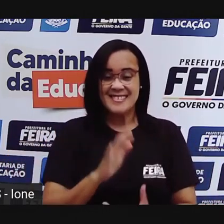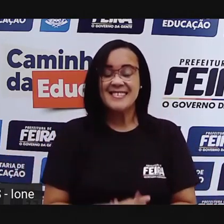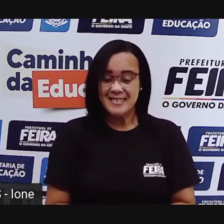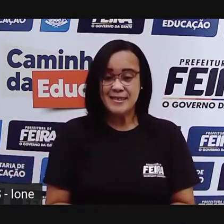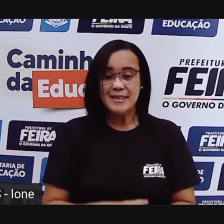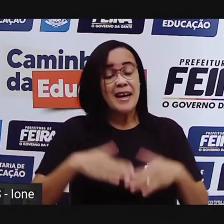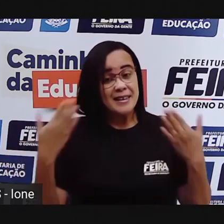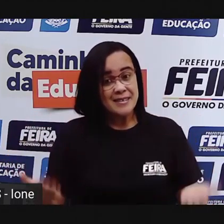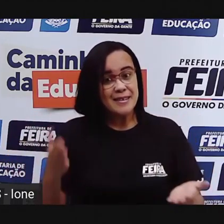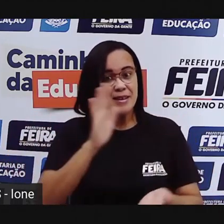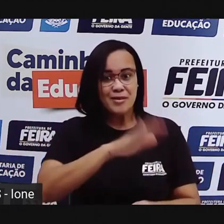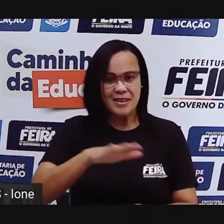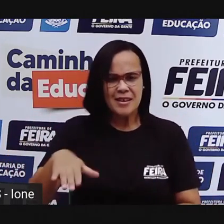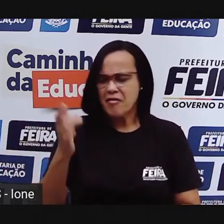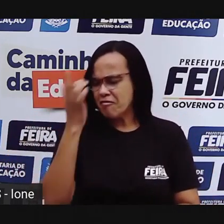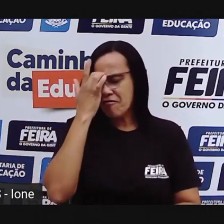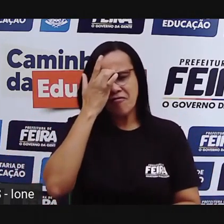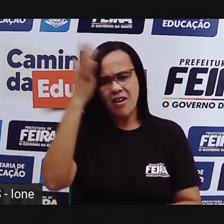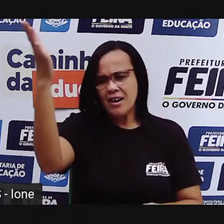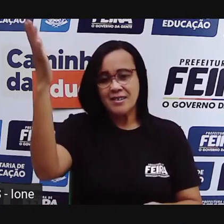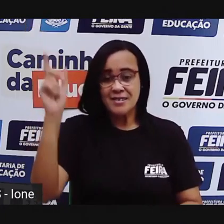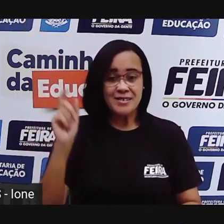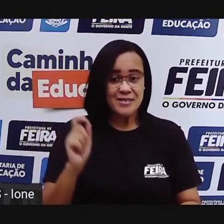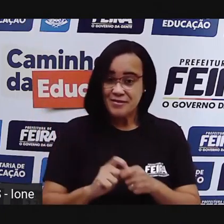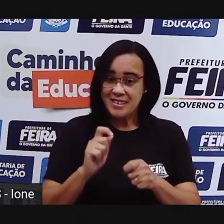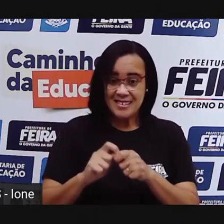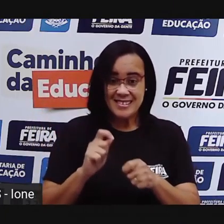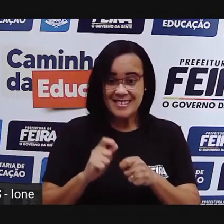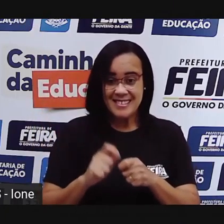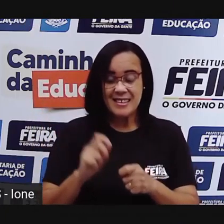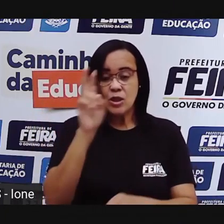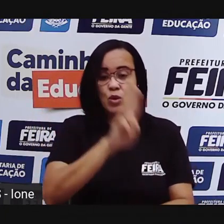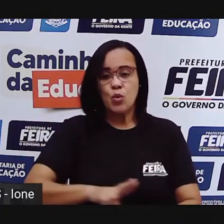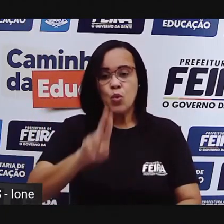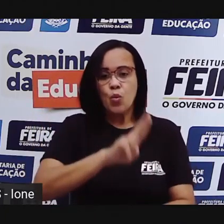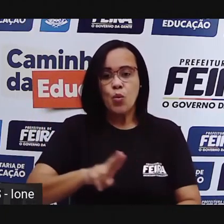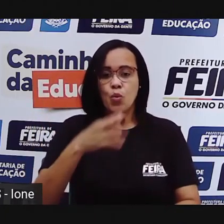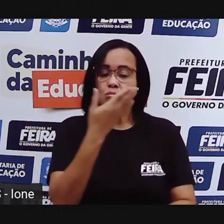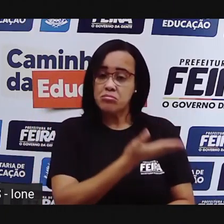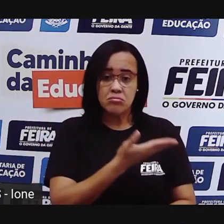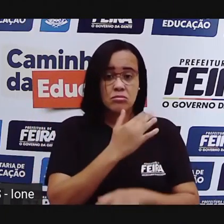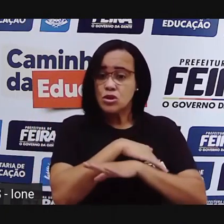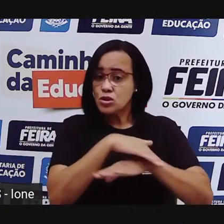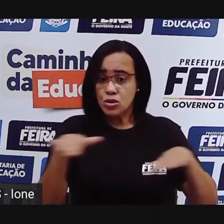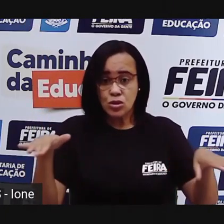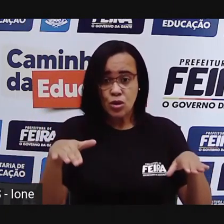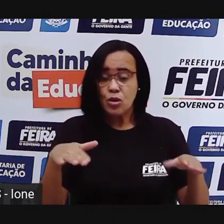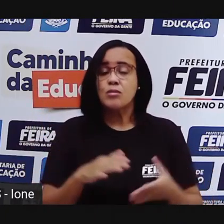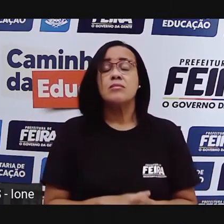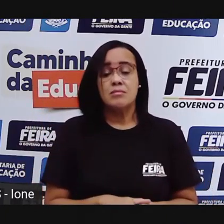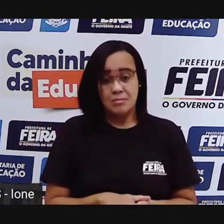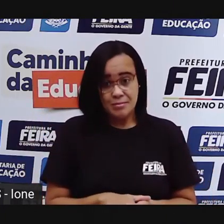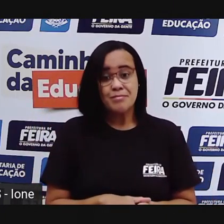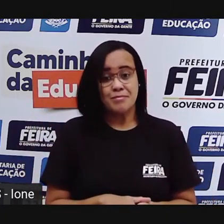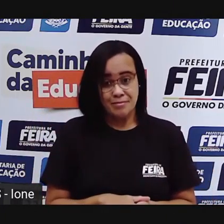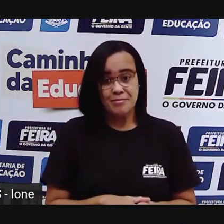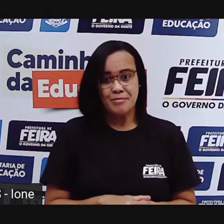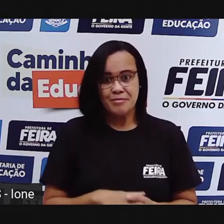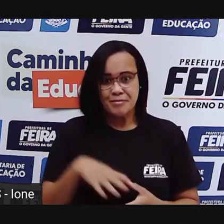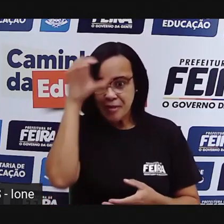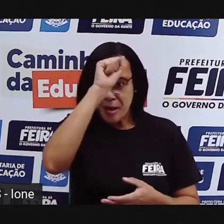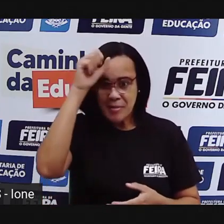Meninada, é muito fácil de fazer. A gente só vai utilizar esse material que eu mostrei para vocês. E vamos lá aprender o passo a